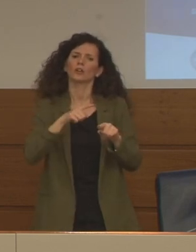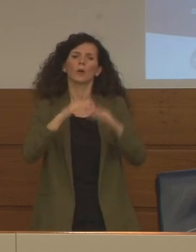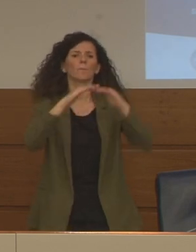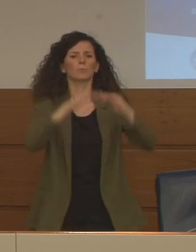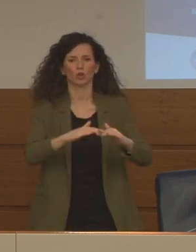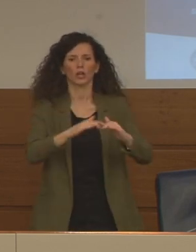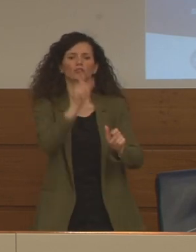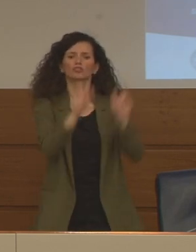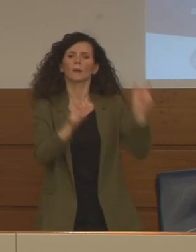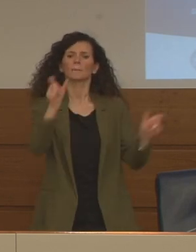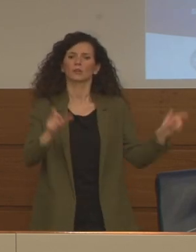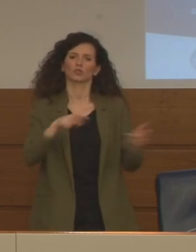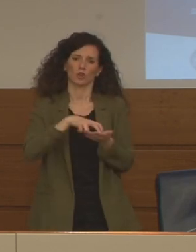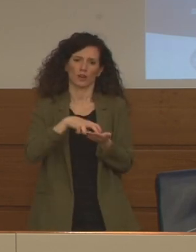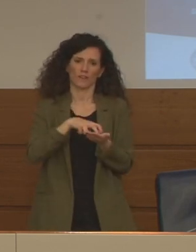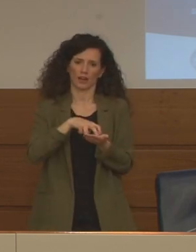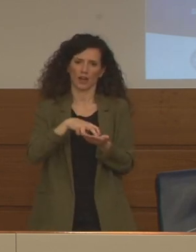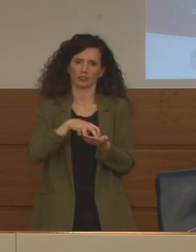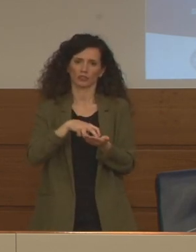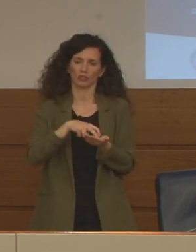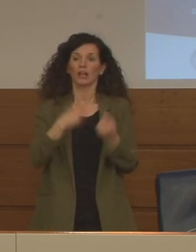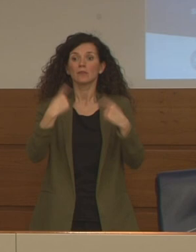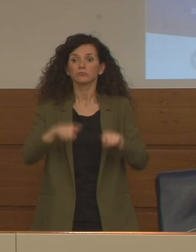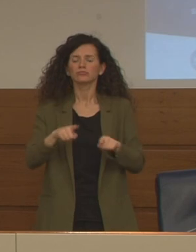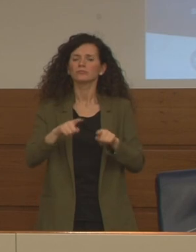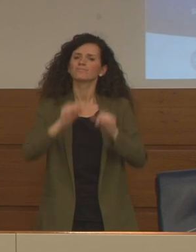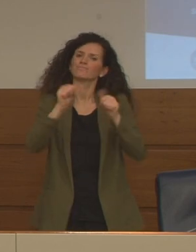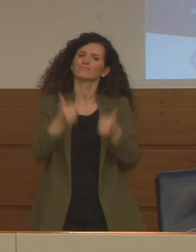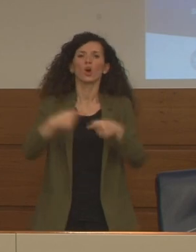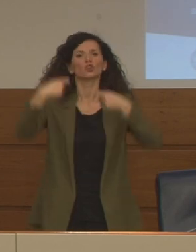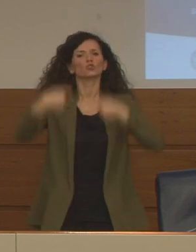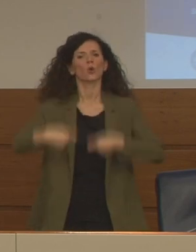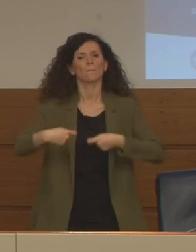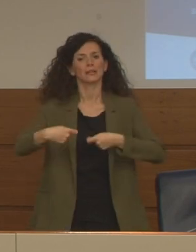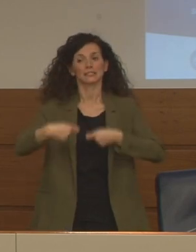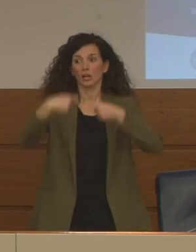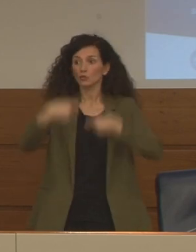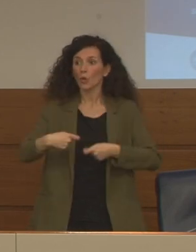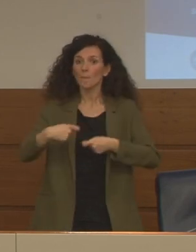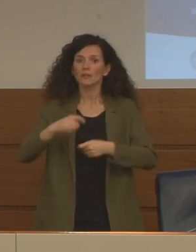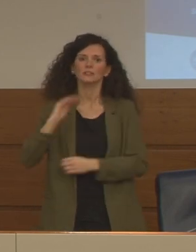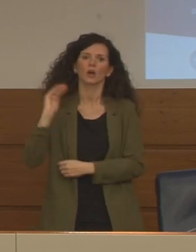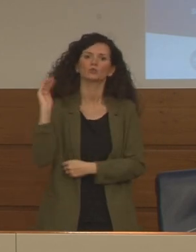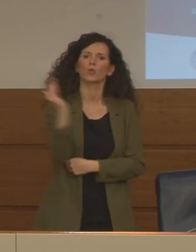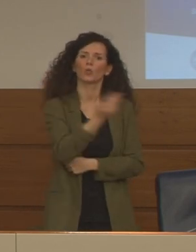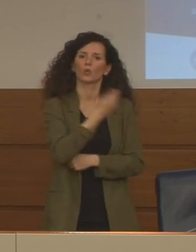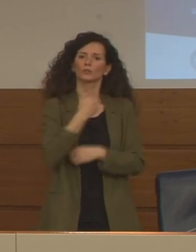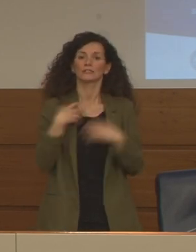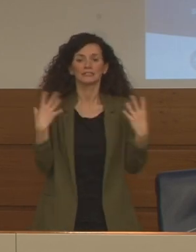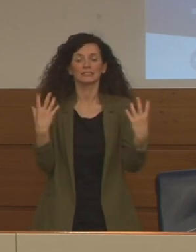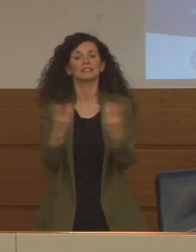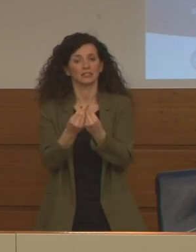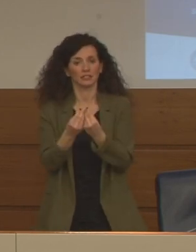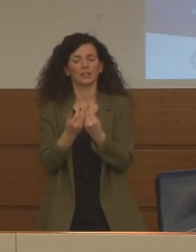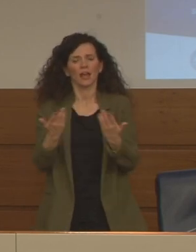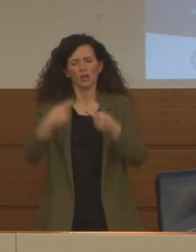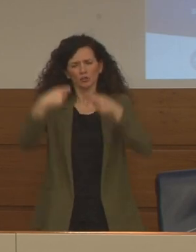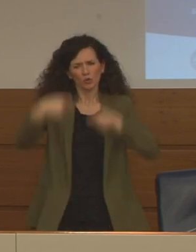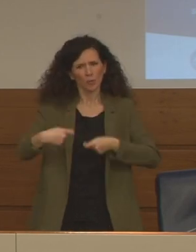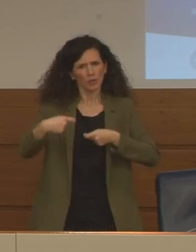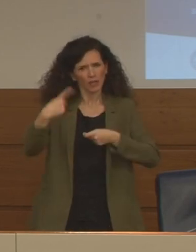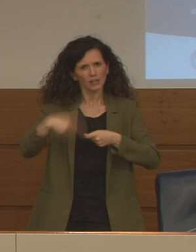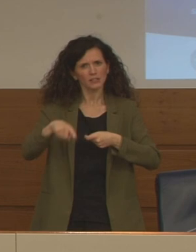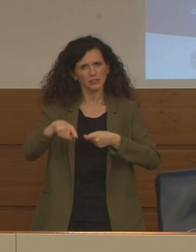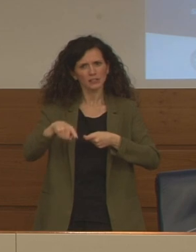persone più fragili questa è la scommessa che dobbiamo fare tutti assieme e la scommessa che ci stiamo dando e